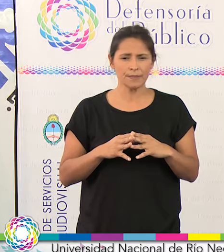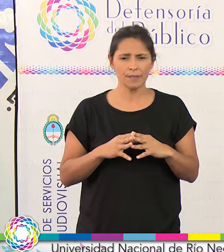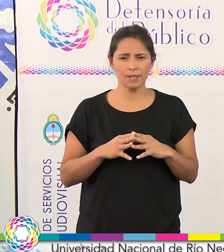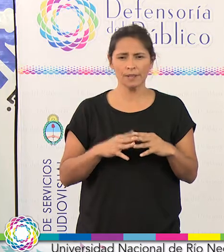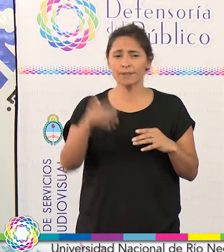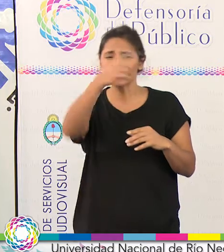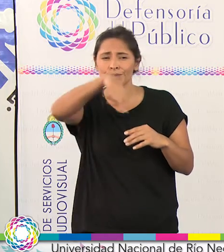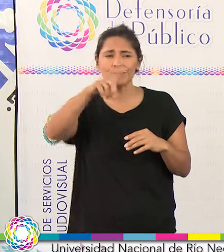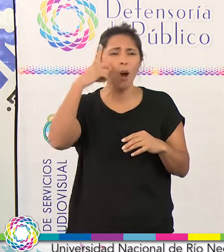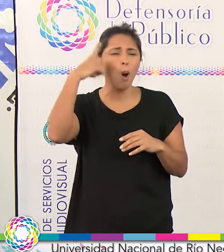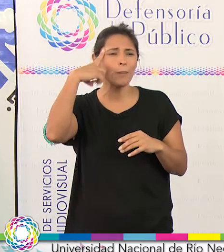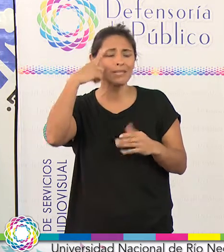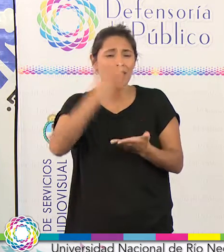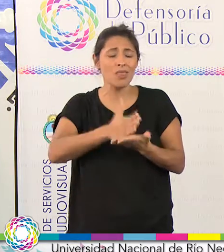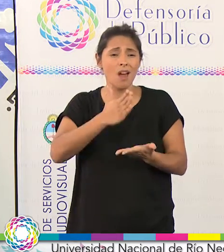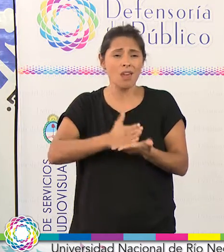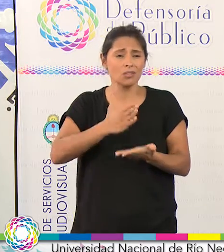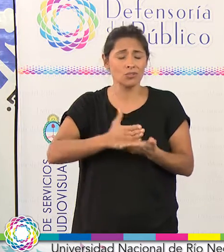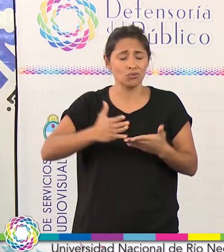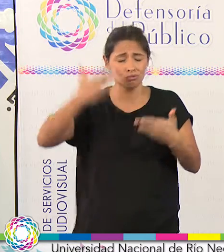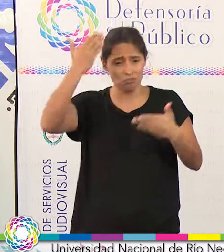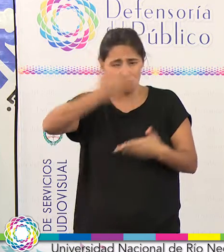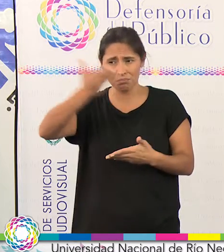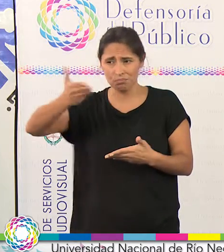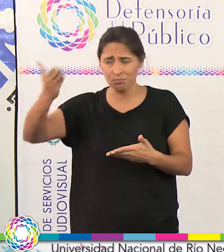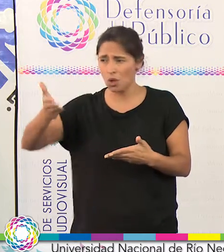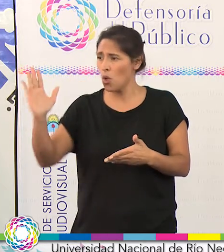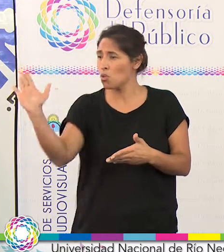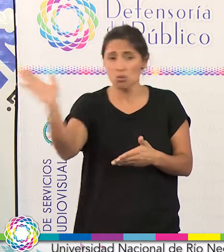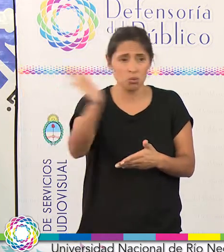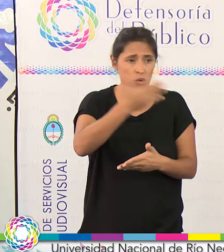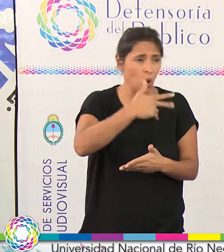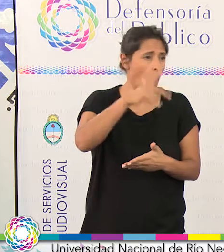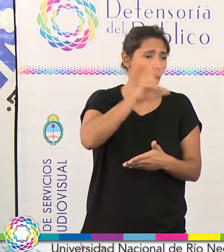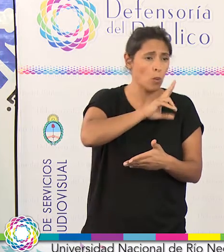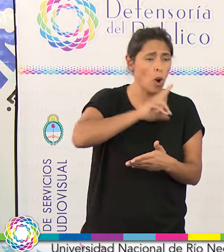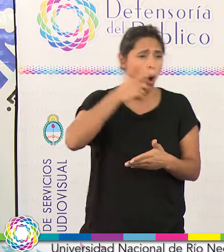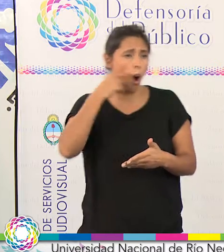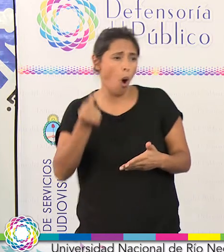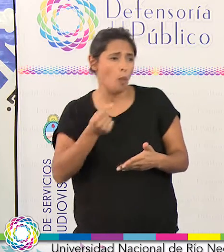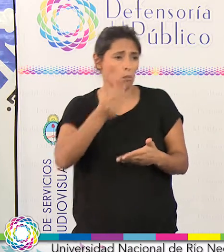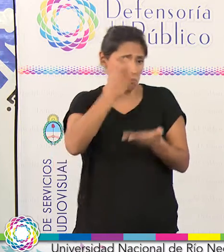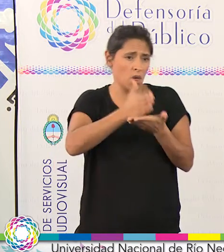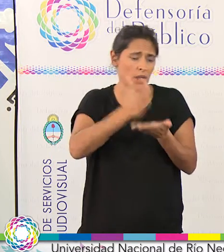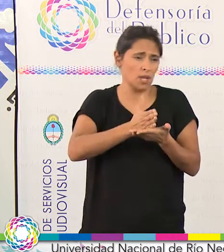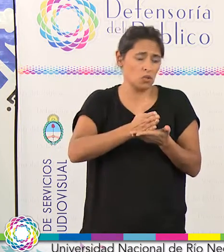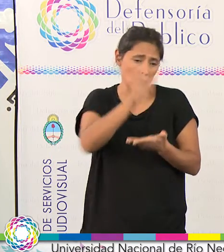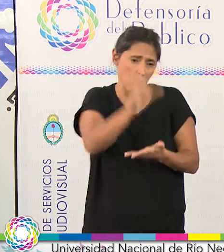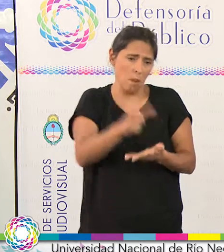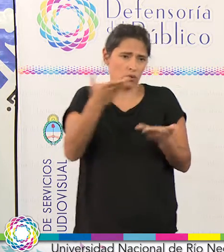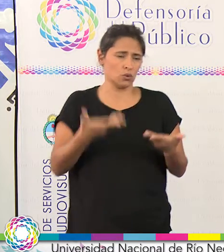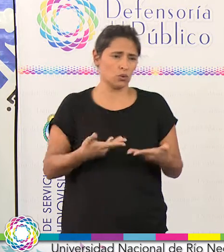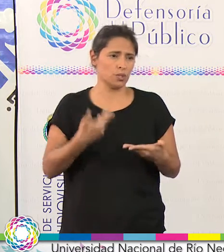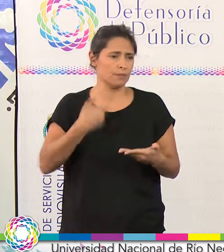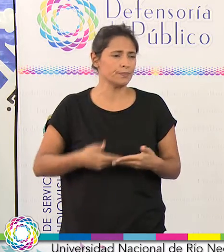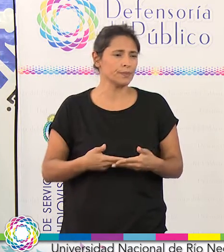derechos humanos son los derechos que tenemos todos y todas por el simple hecho de ser personas. Sin embargo,